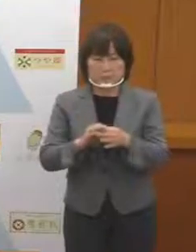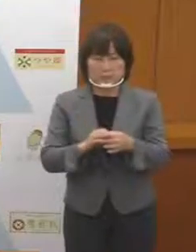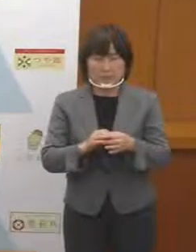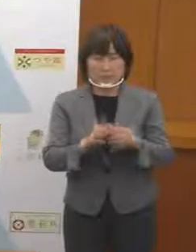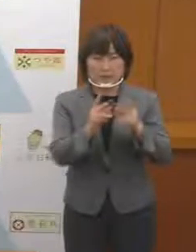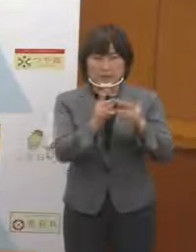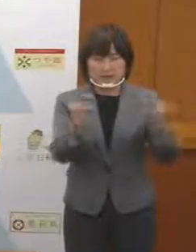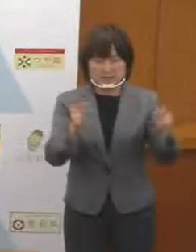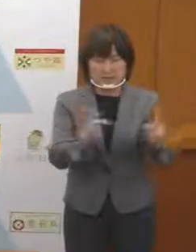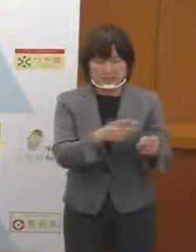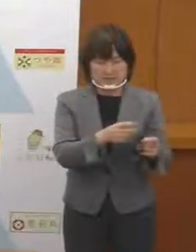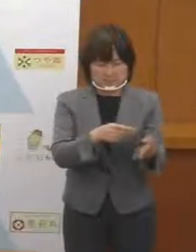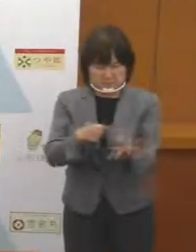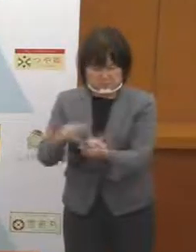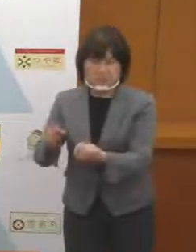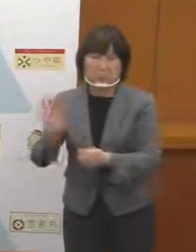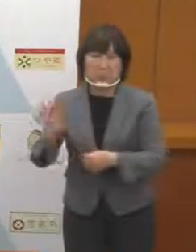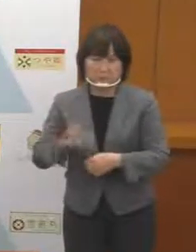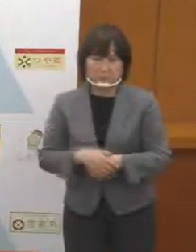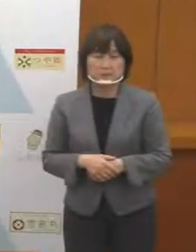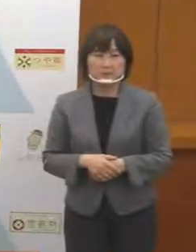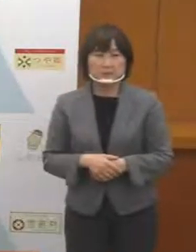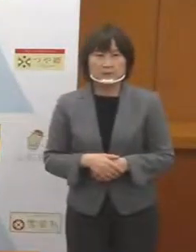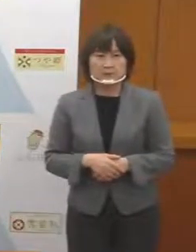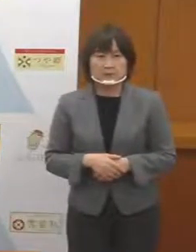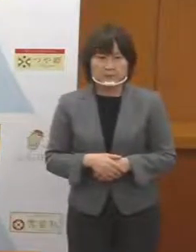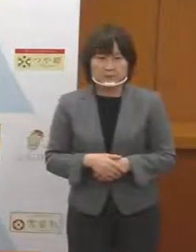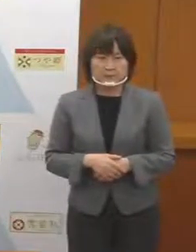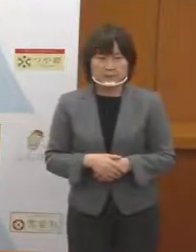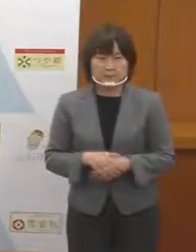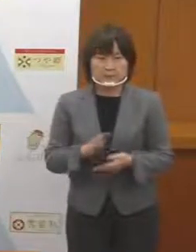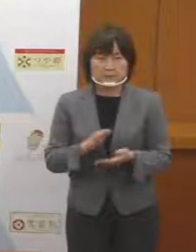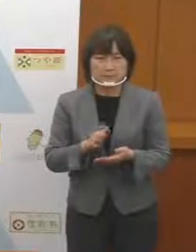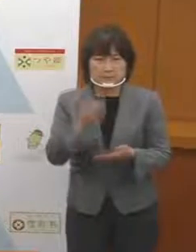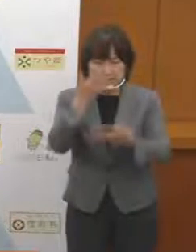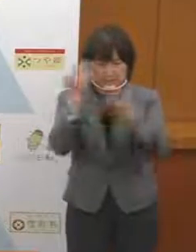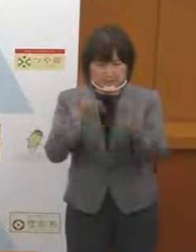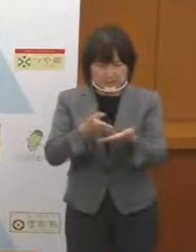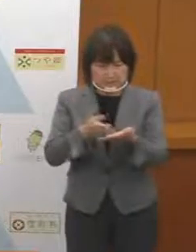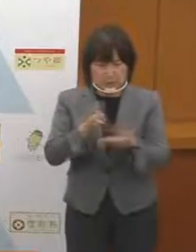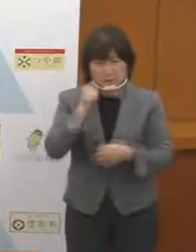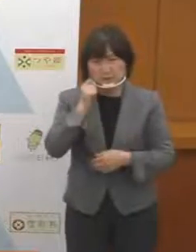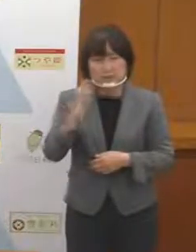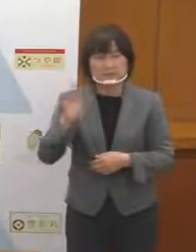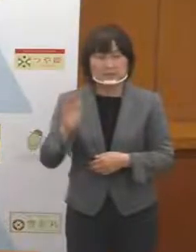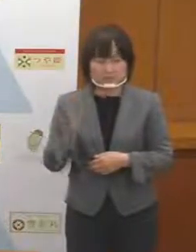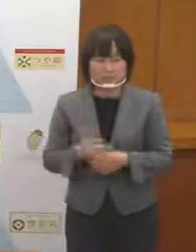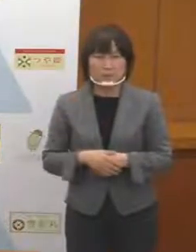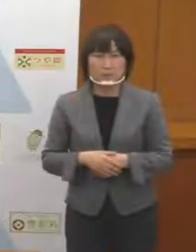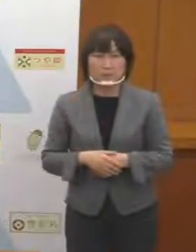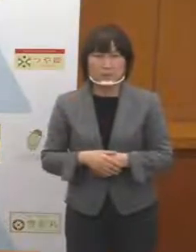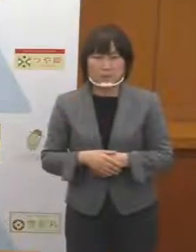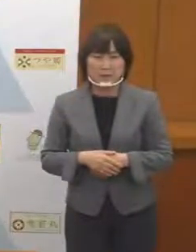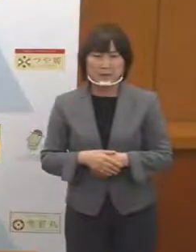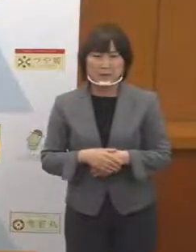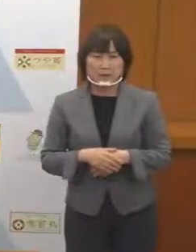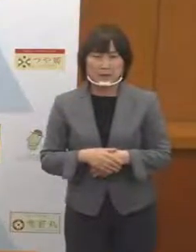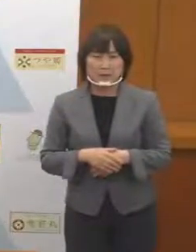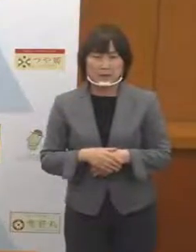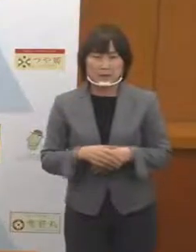があります一つ一つ申し上げることはできませんけれども県選出